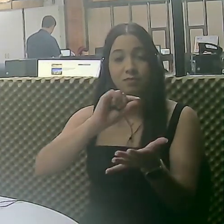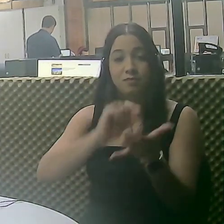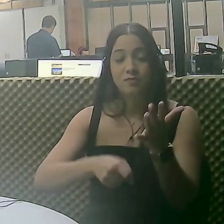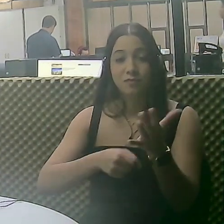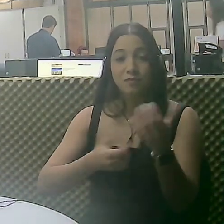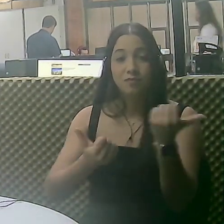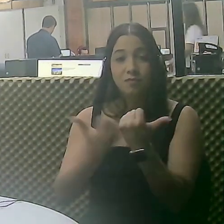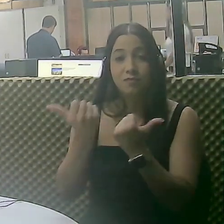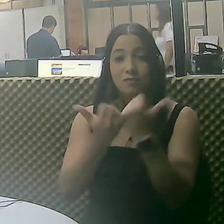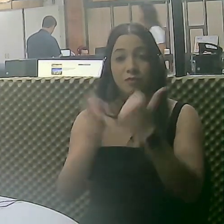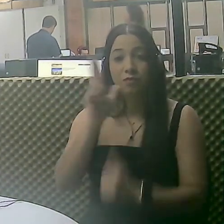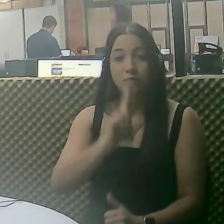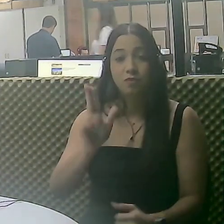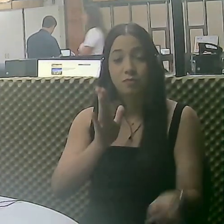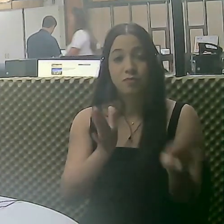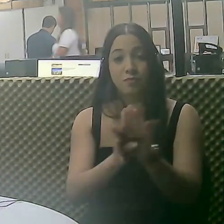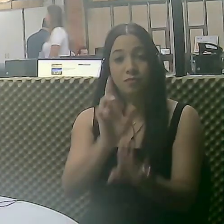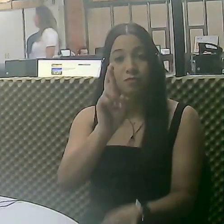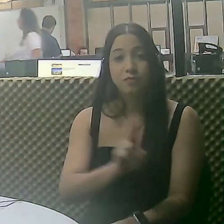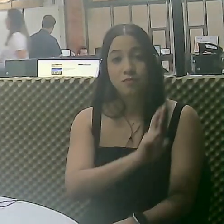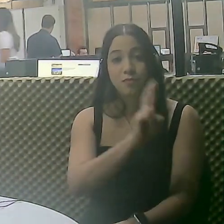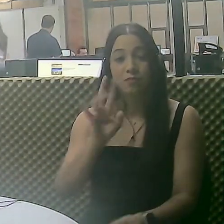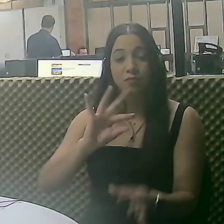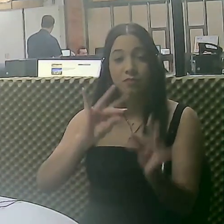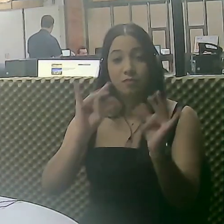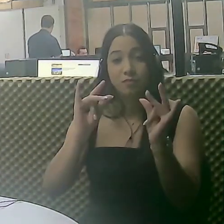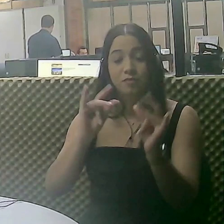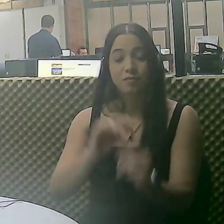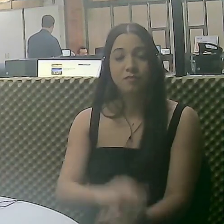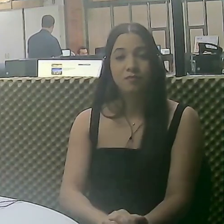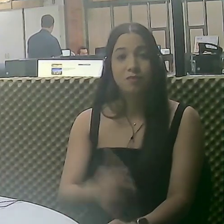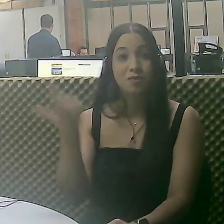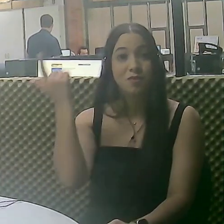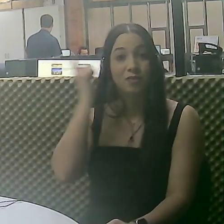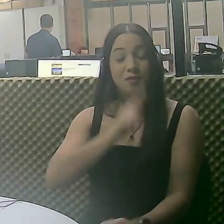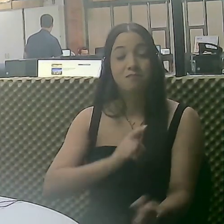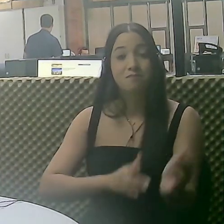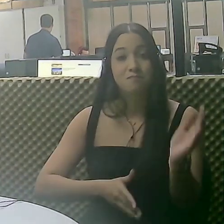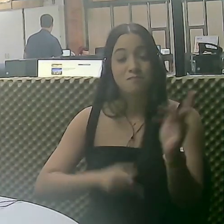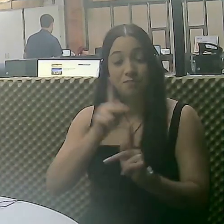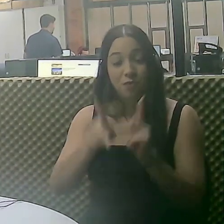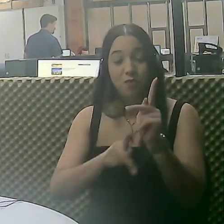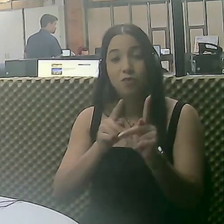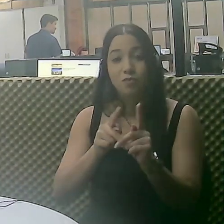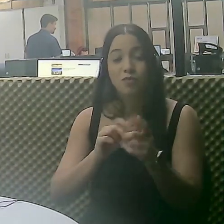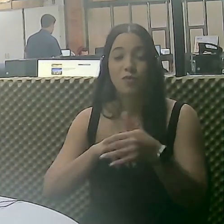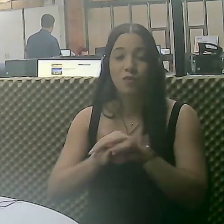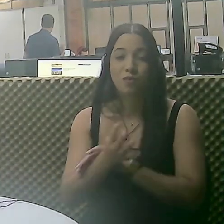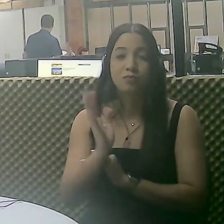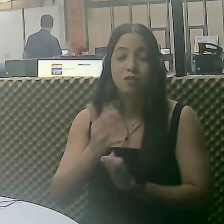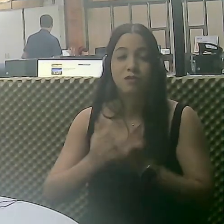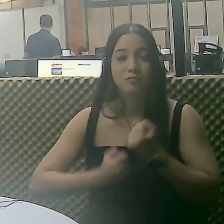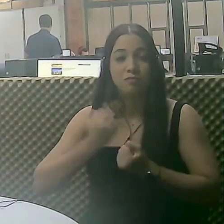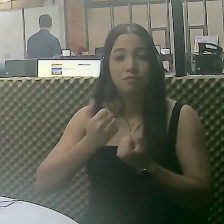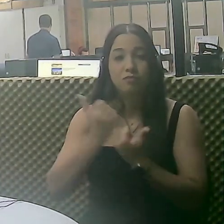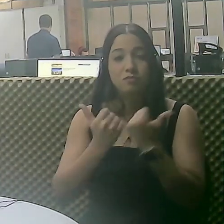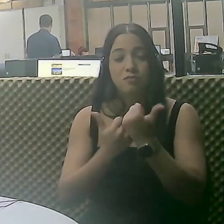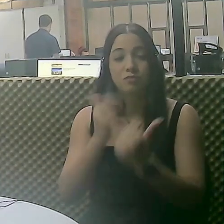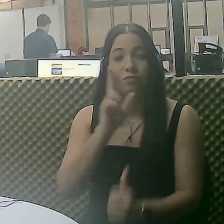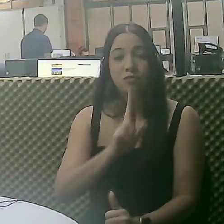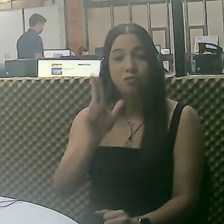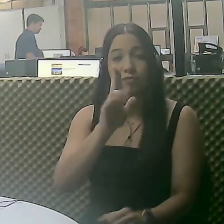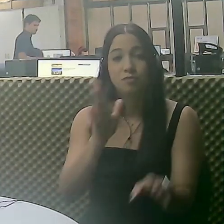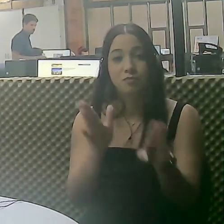de revezamento Uberlândia Romaria se esgotam. Sucesso de público, a tradicional corrida de revezamento Uberlândia Romaria